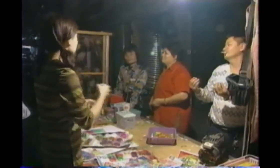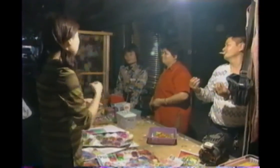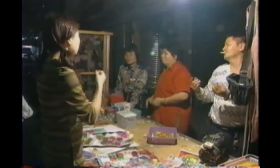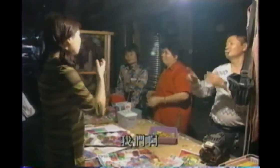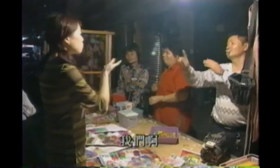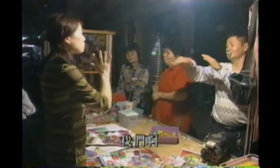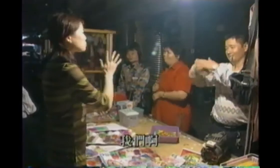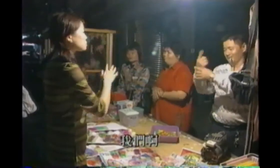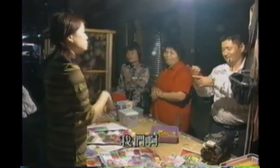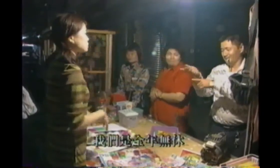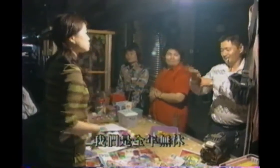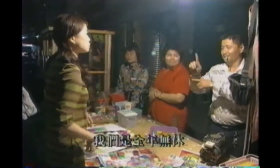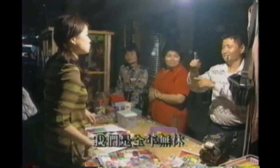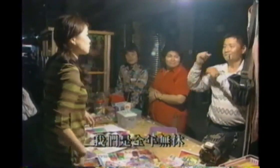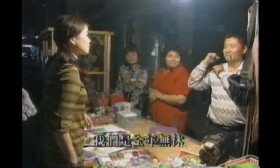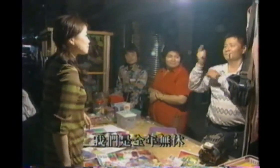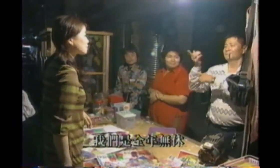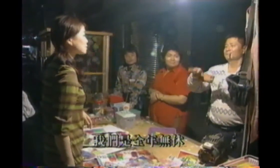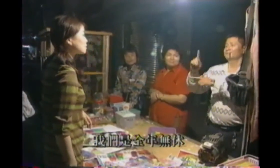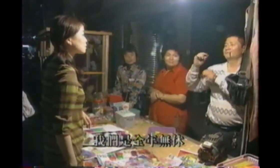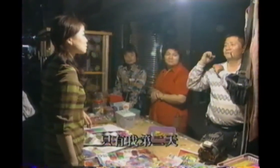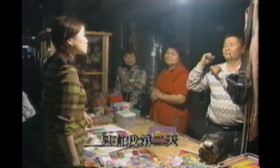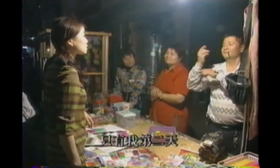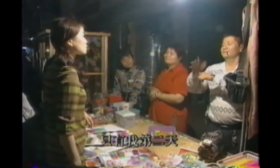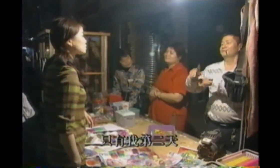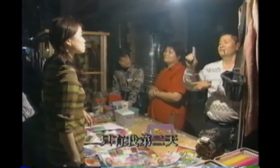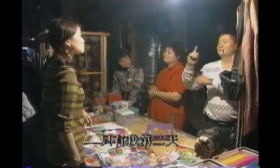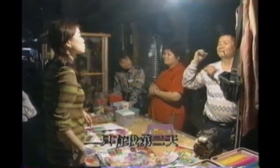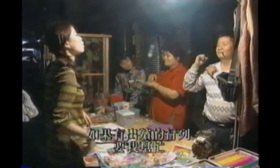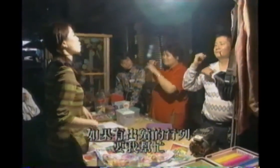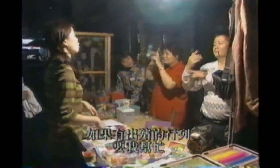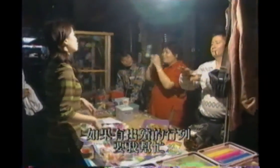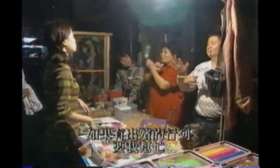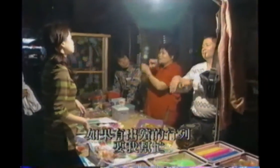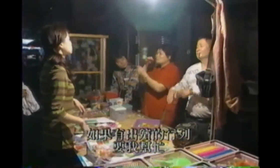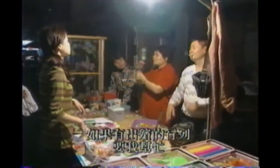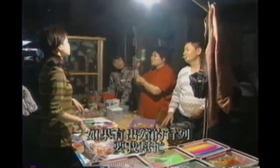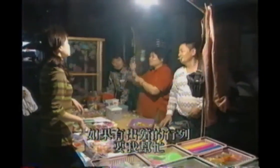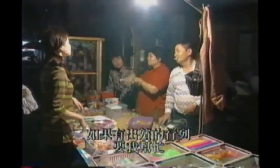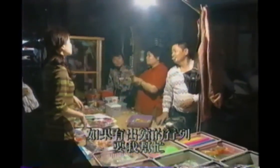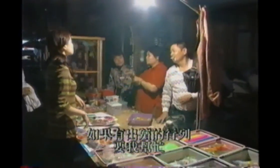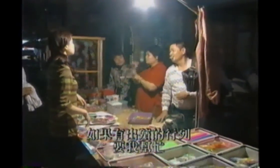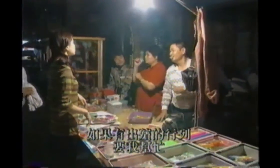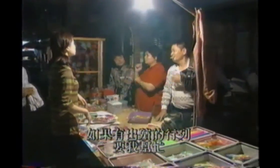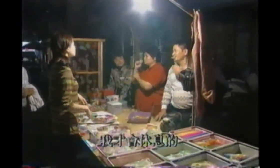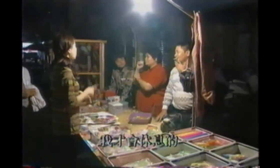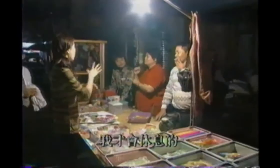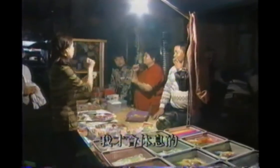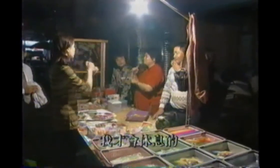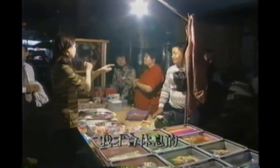我们呐，我们是全年无休，只有啊，我第二天如果有出殡的行列要我帮忙，我才会休息